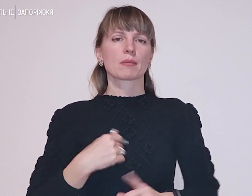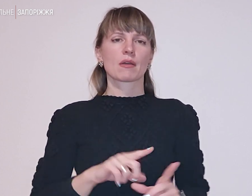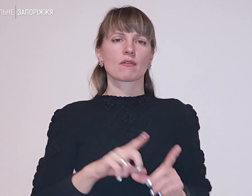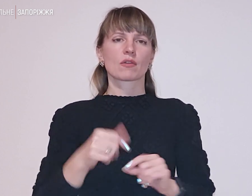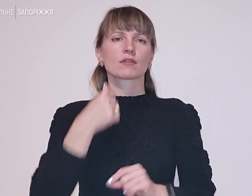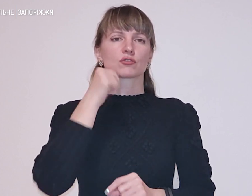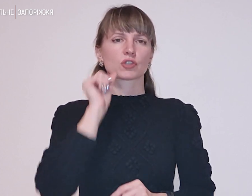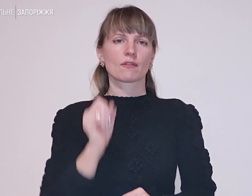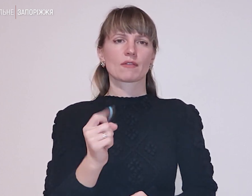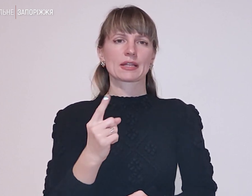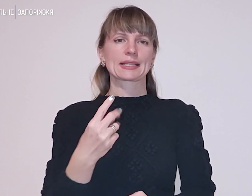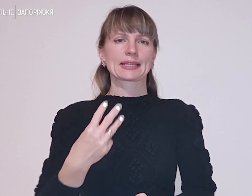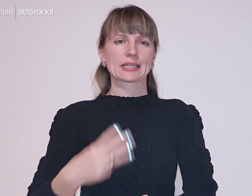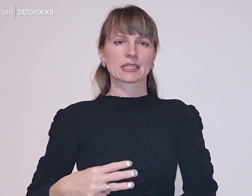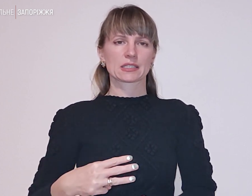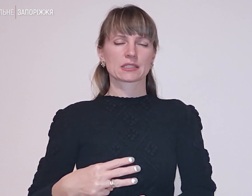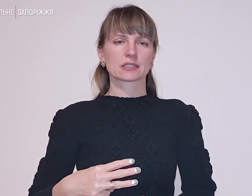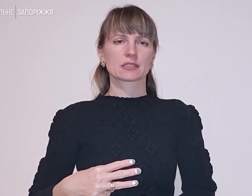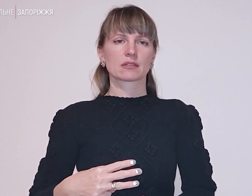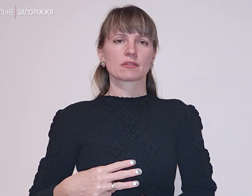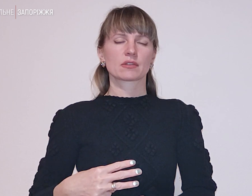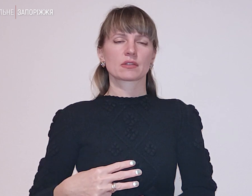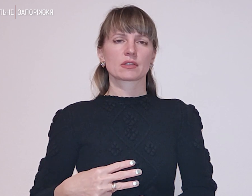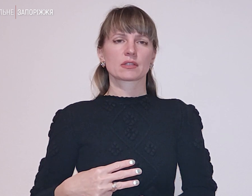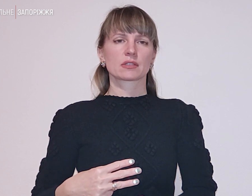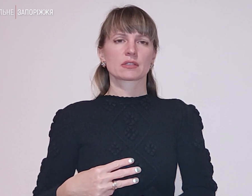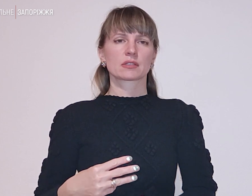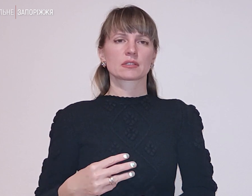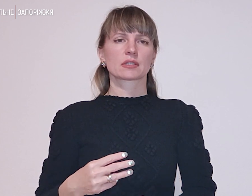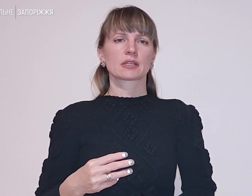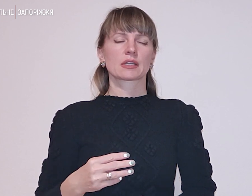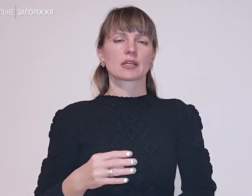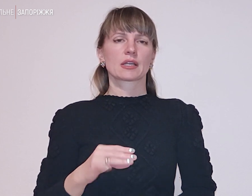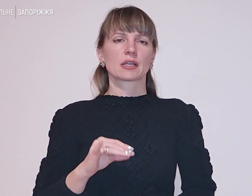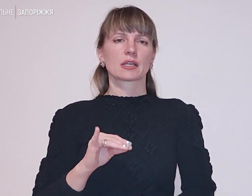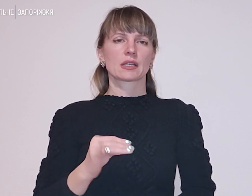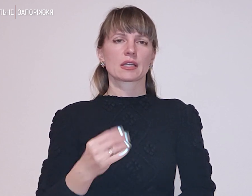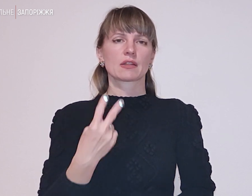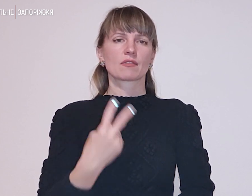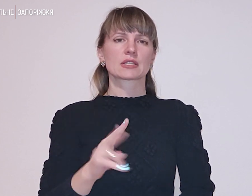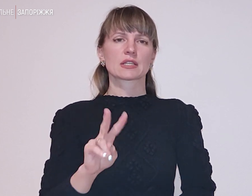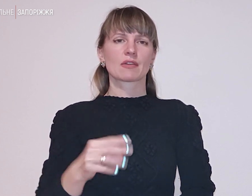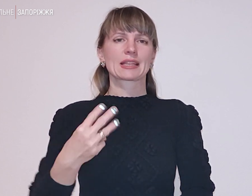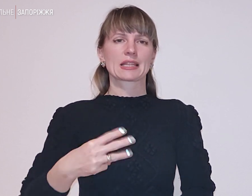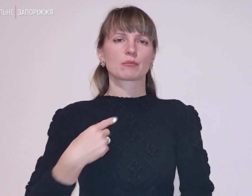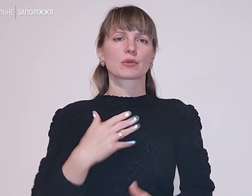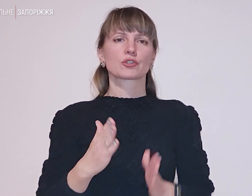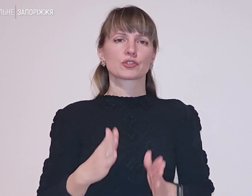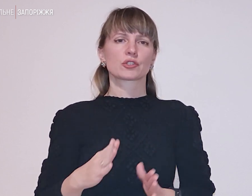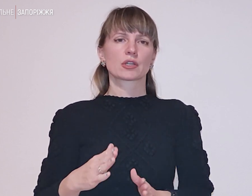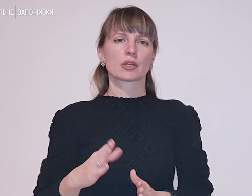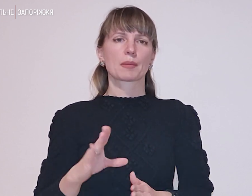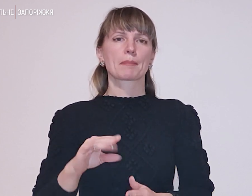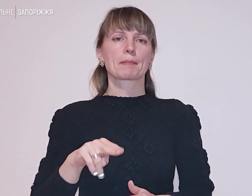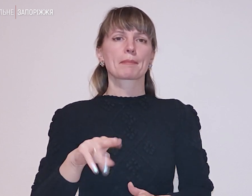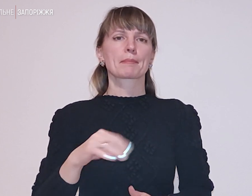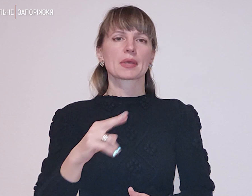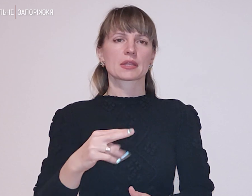в 11:30. Ми виїхали вчора об 11:30. 22:30 ми тільки під Васильівку доїхали. На